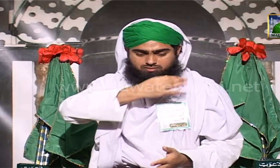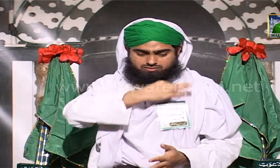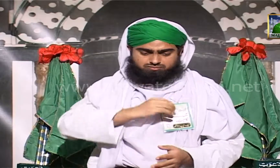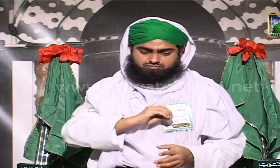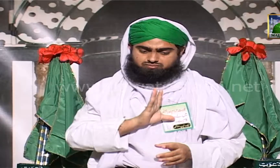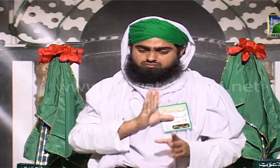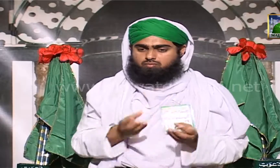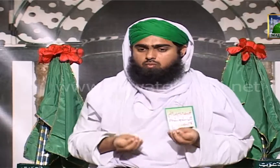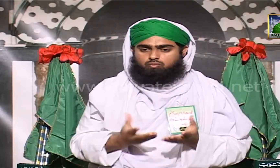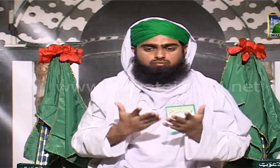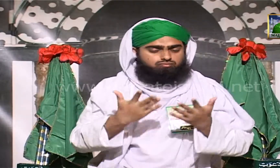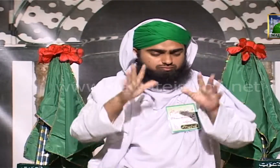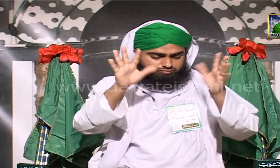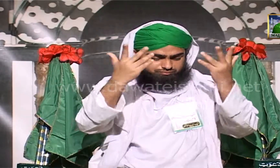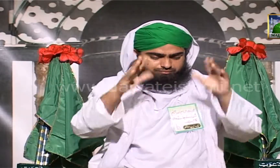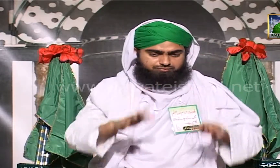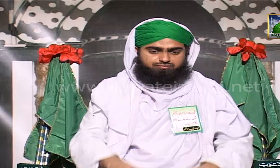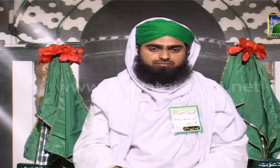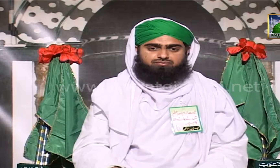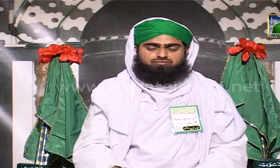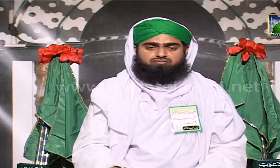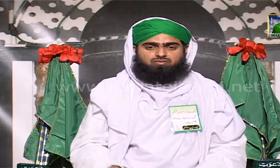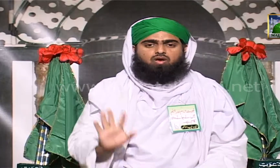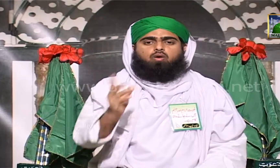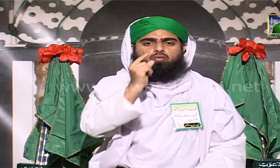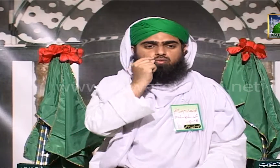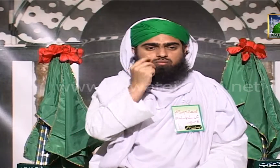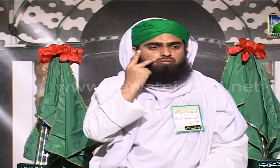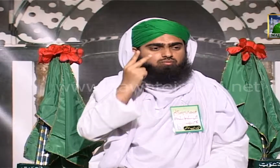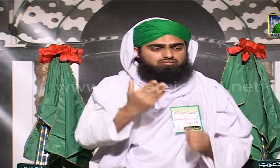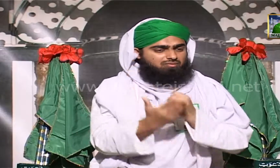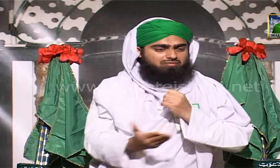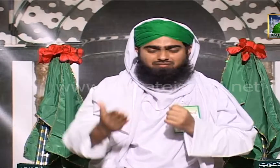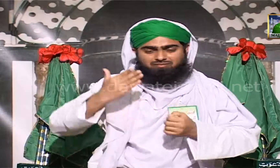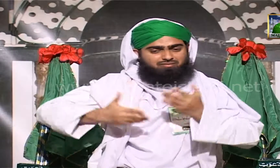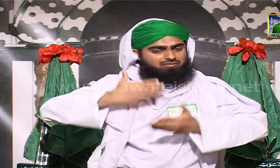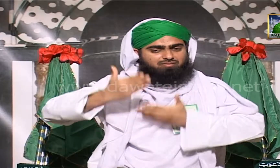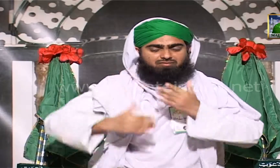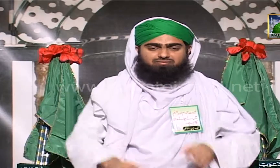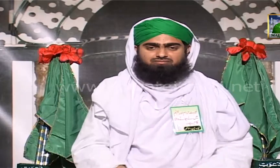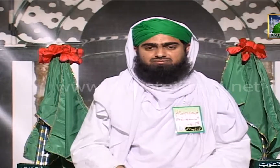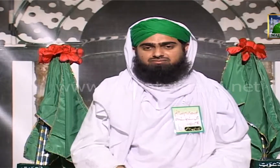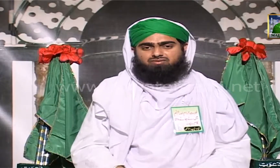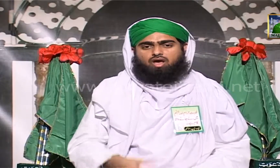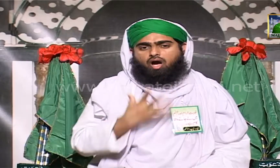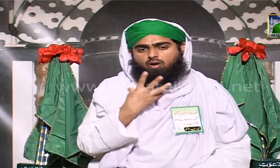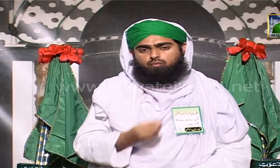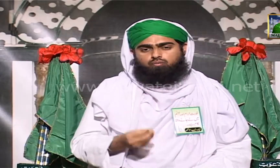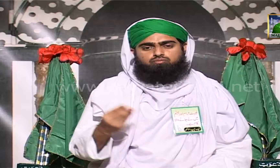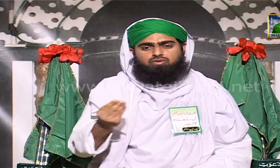نہیں بن سکتا۔ جیسا کہ کسی کو کہنا پڑ گیا فی زمانہ جو کچھ ہو رہا ہے کہ رہ گئی رسم ازاں